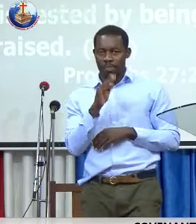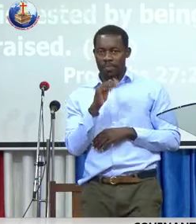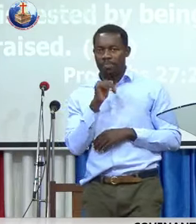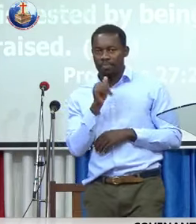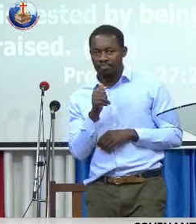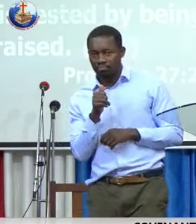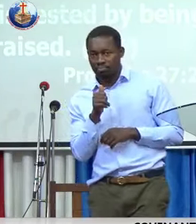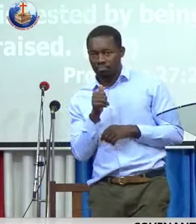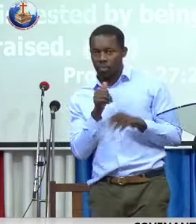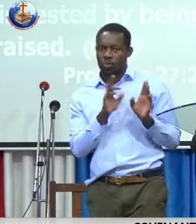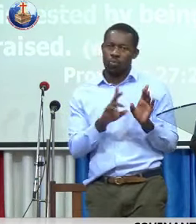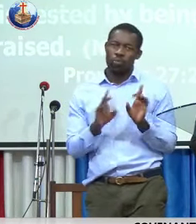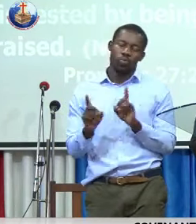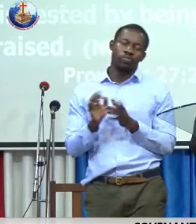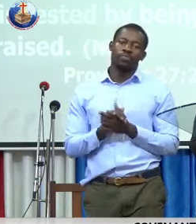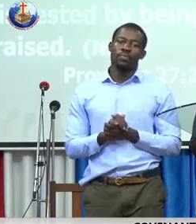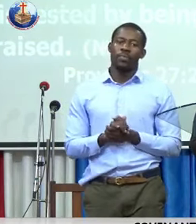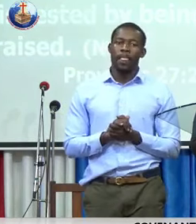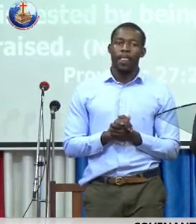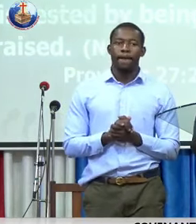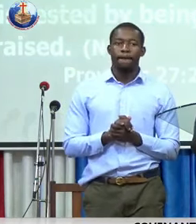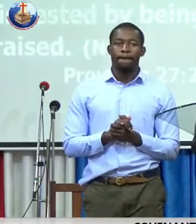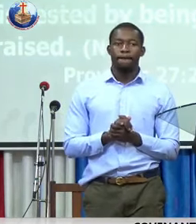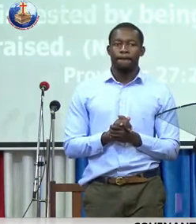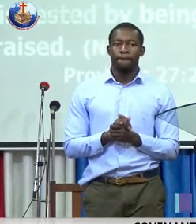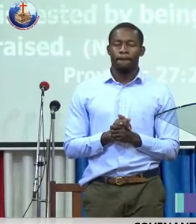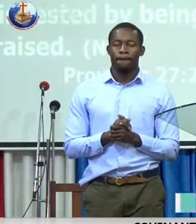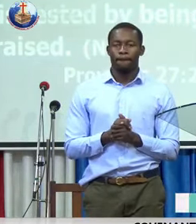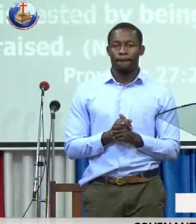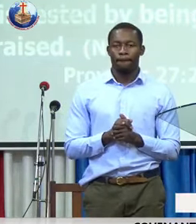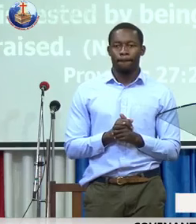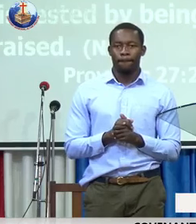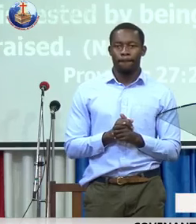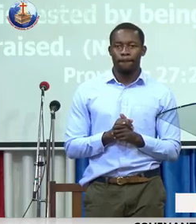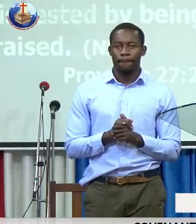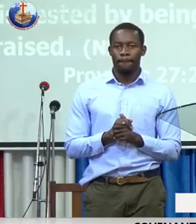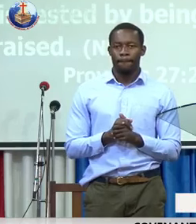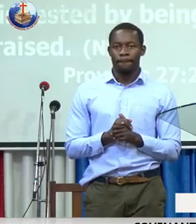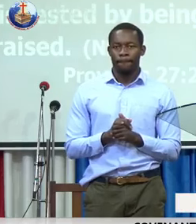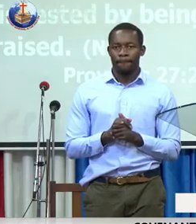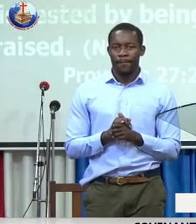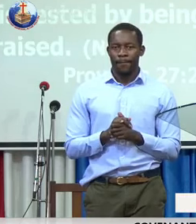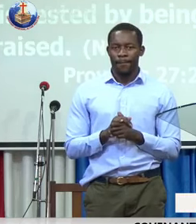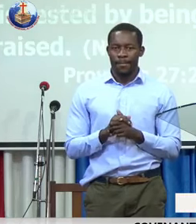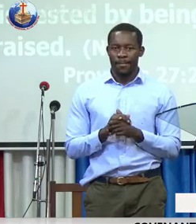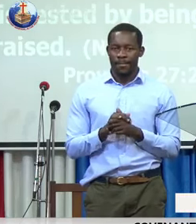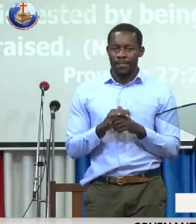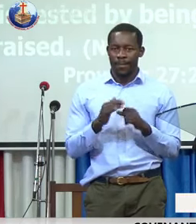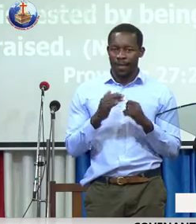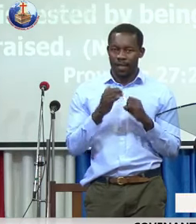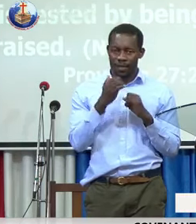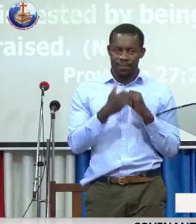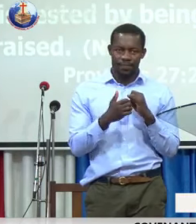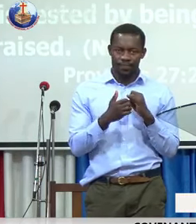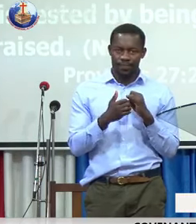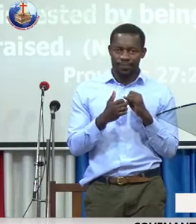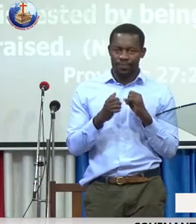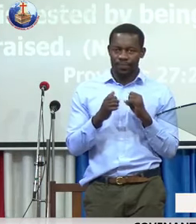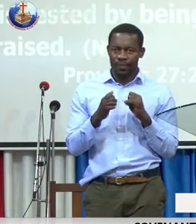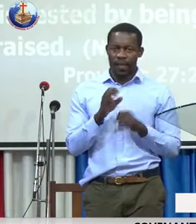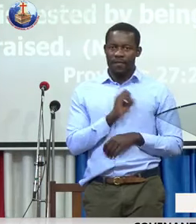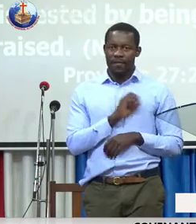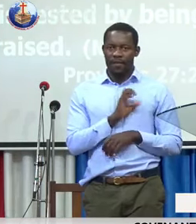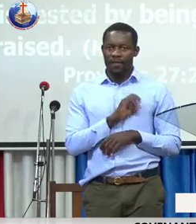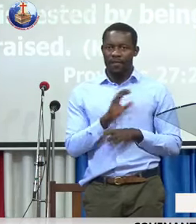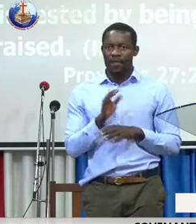Iwapo tutakuwa na sio tu kufanya kama nuru na chumvi. In closing. Katika kumaliza. The fear of the Lord should be